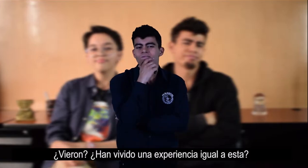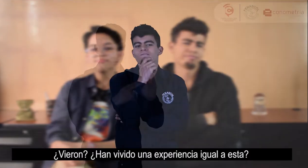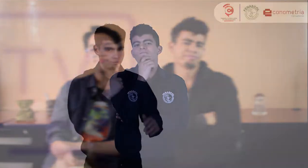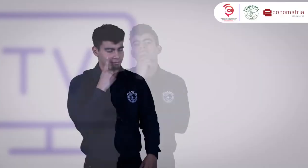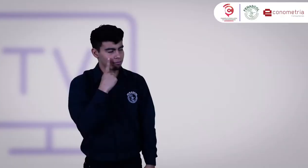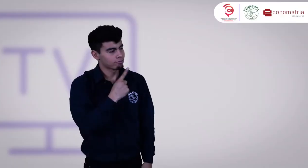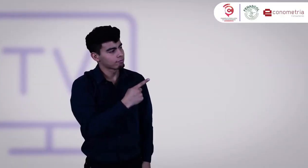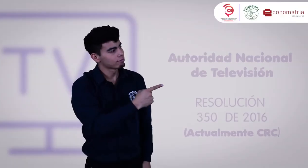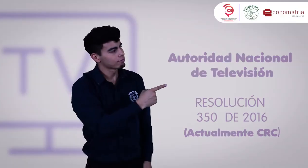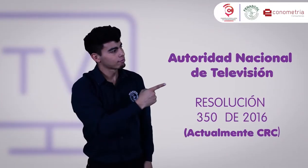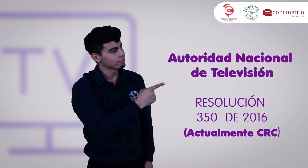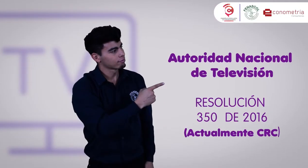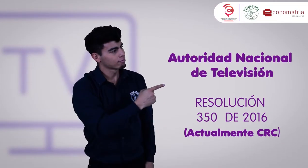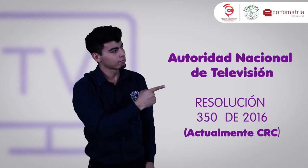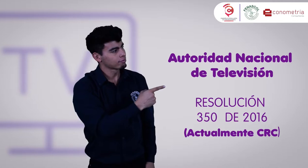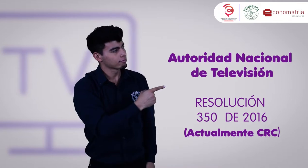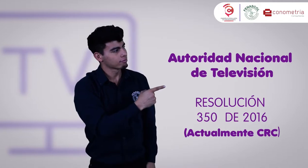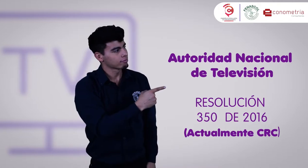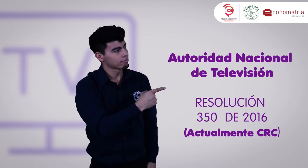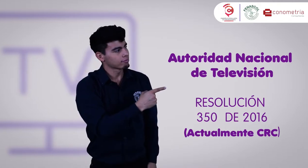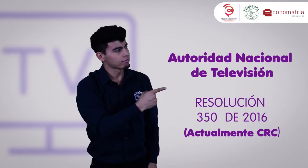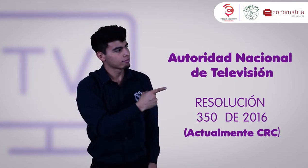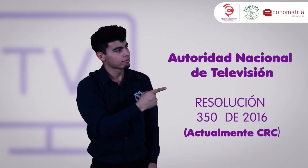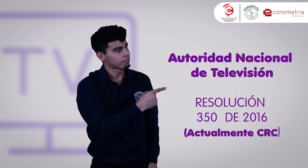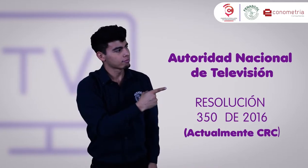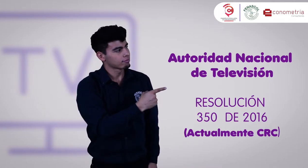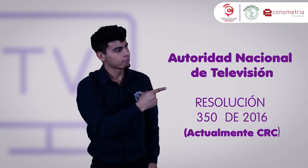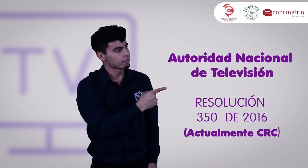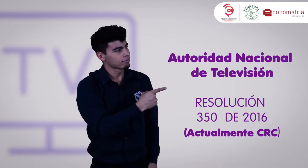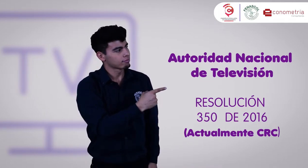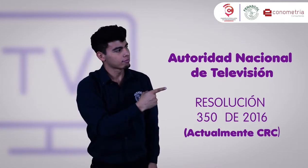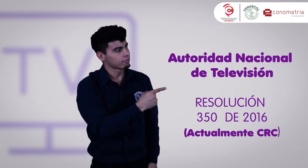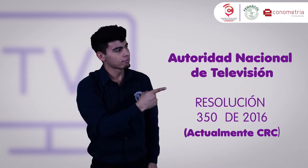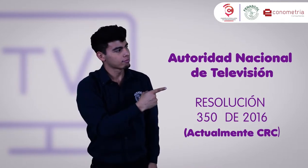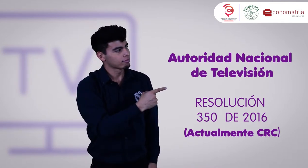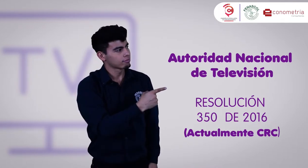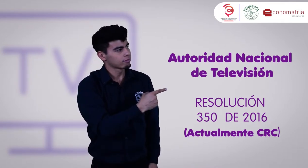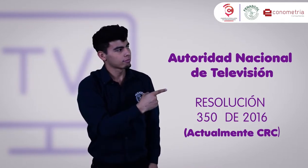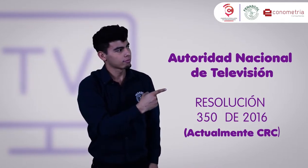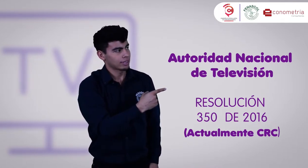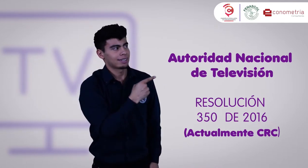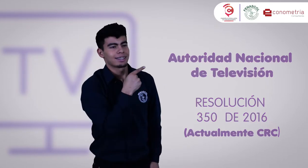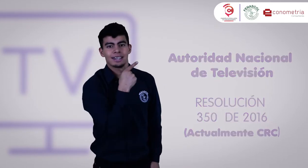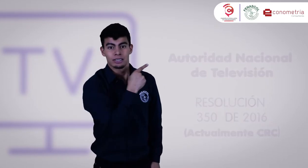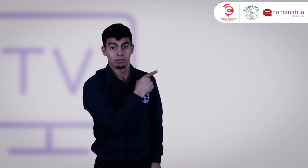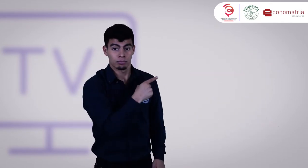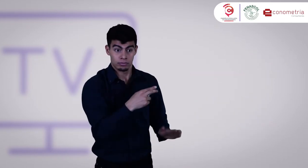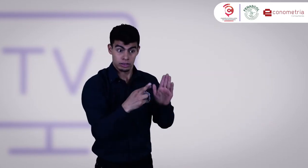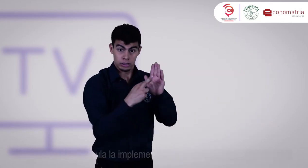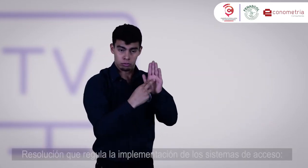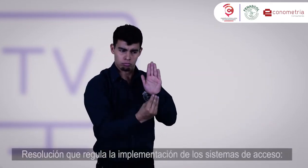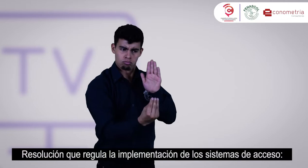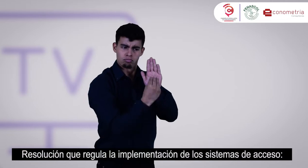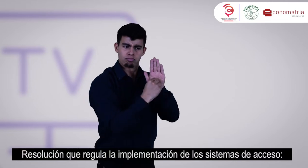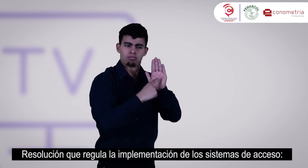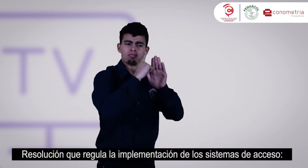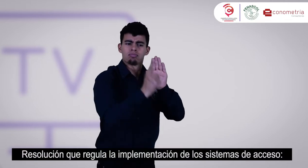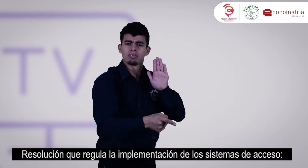Miren, Autoridad Nacional de Televisión, resolución 350-2016, actualmente CRC. Resolución que regula